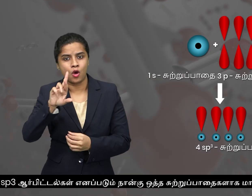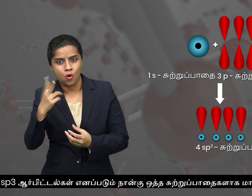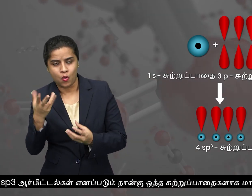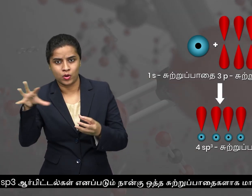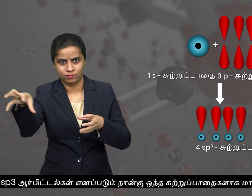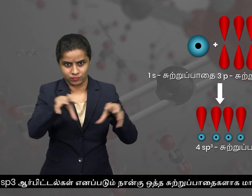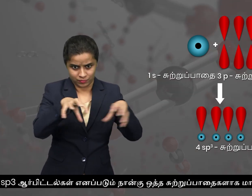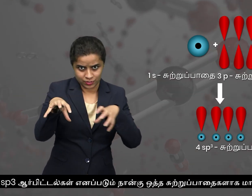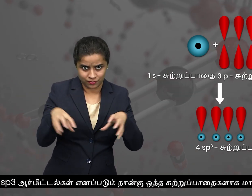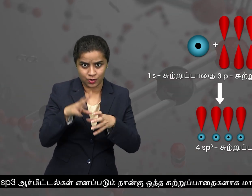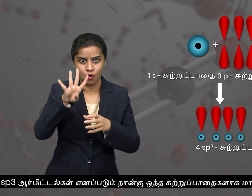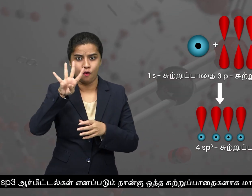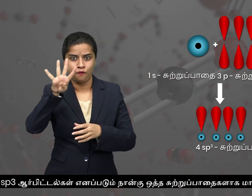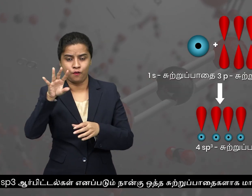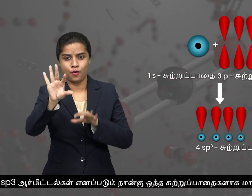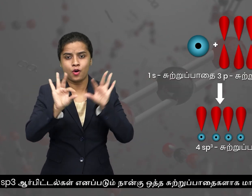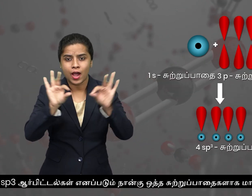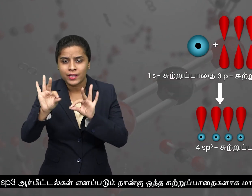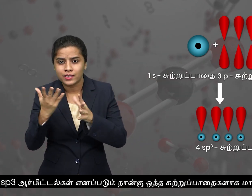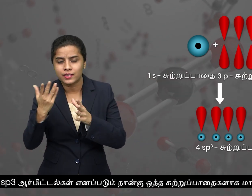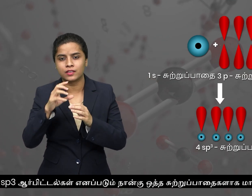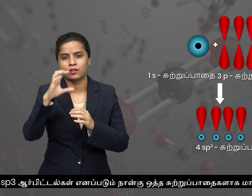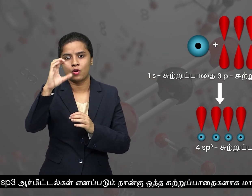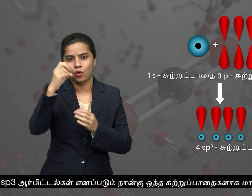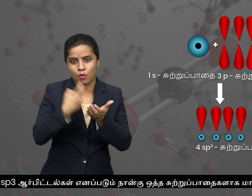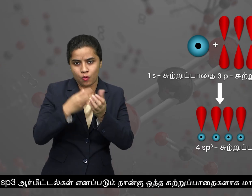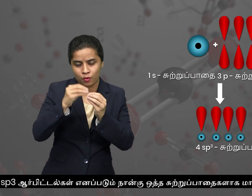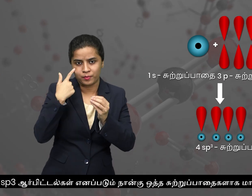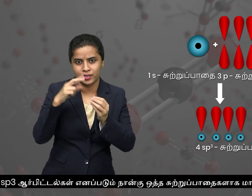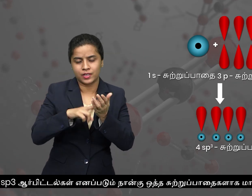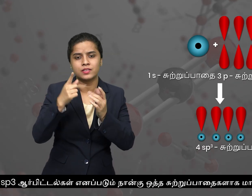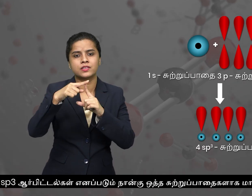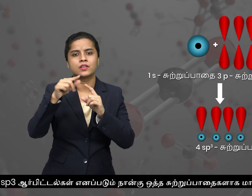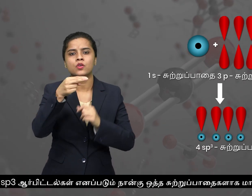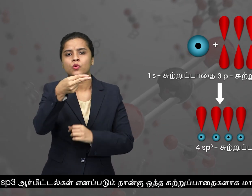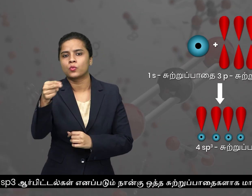sp3 ஆர்பிட்டால்கள் எனப்படும் 4 ஒத்த சுற்றுப்பாதைகளாக மாற்றியமைக்கப்படுகின்றன.